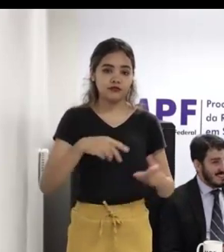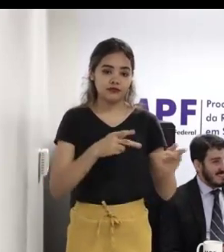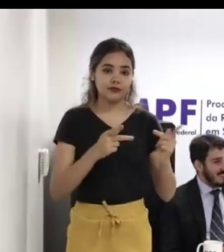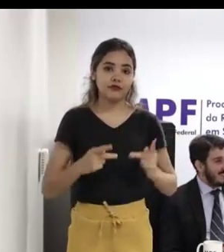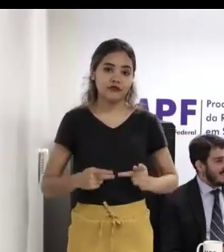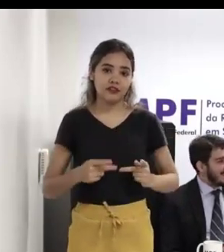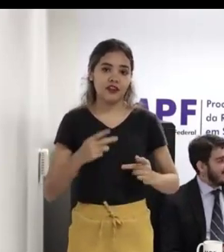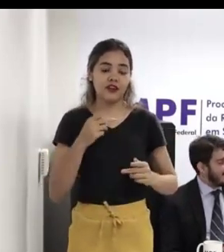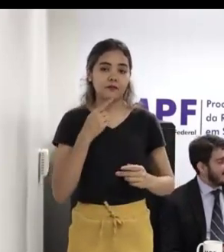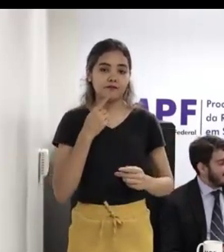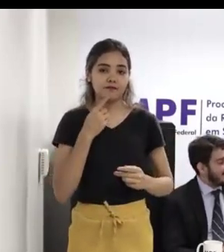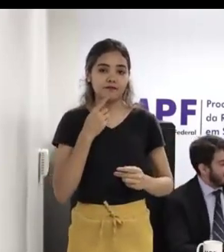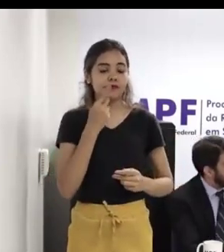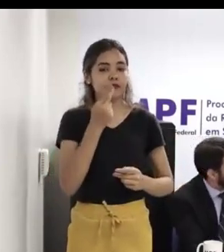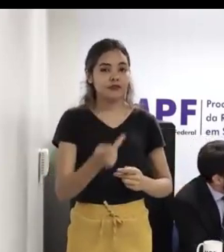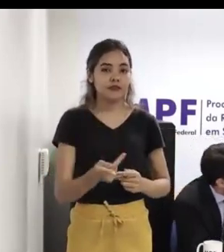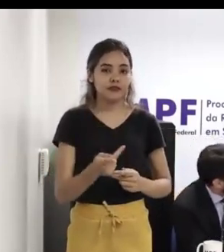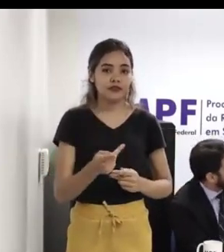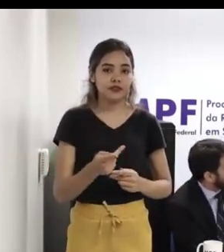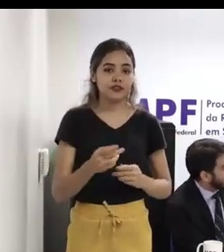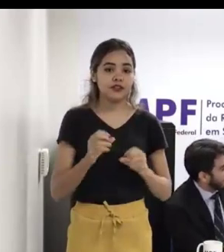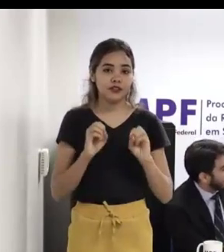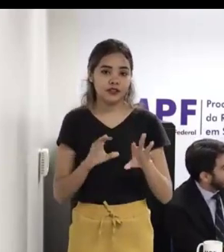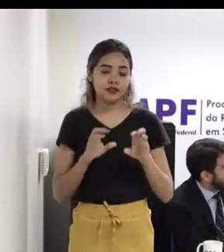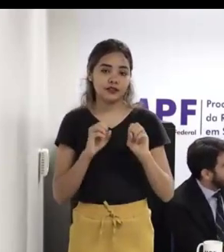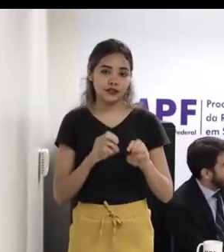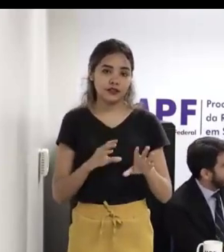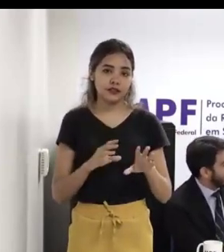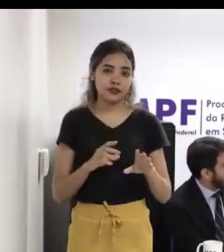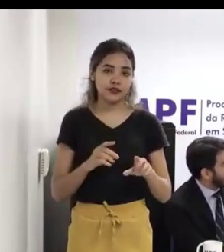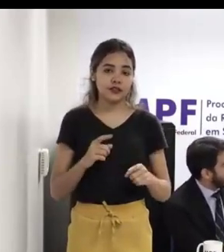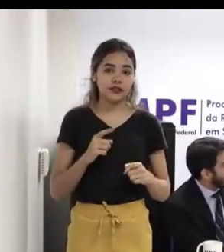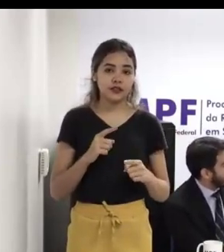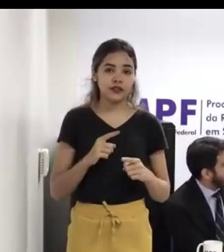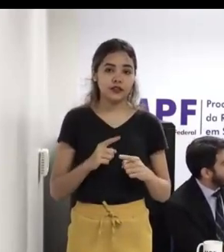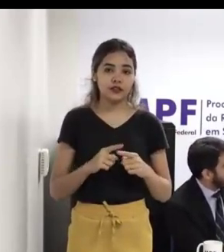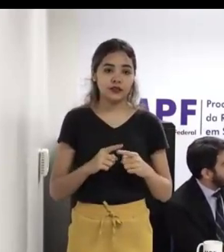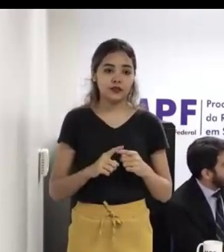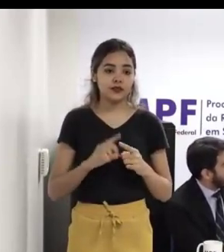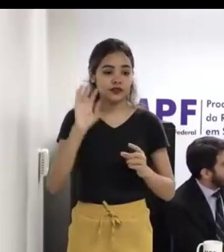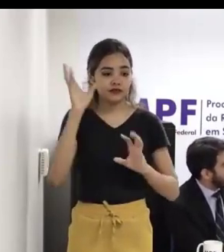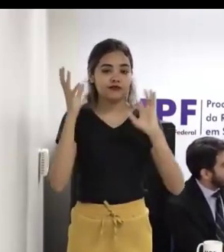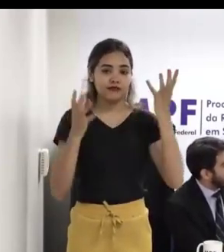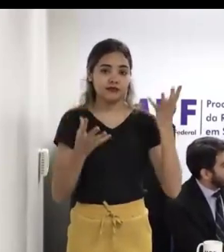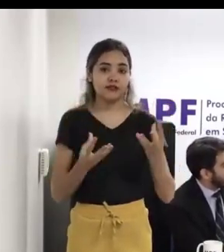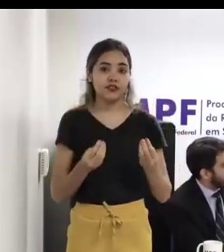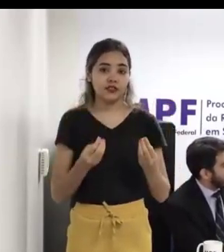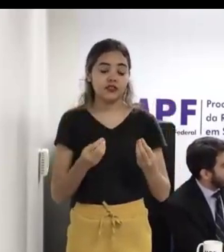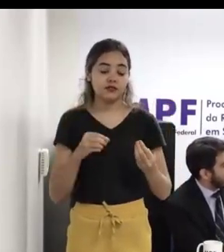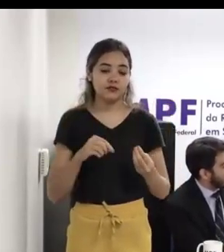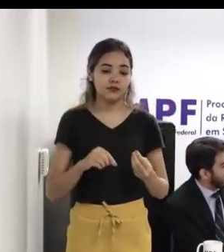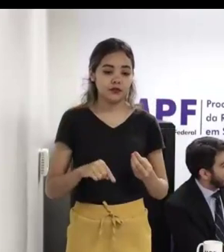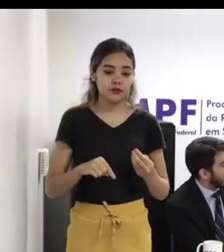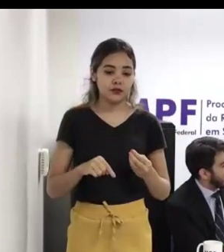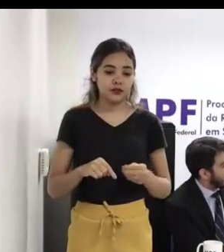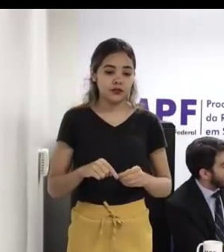trazer essa temática que ele vem vivenciando aqui na procuradoria do município né do